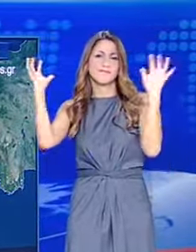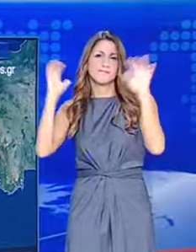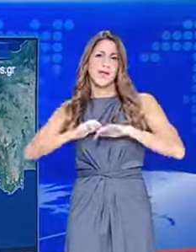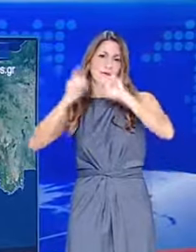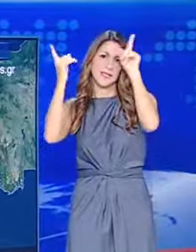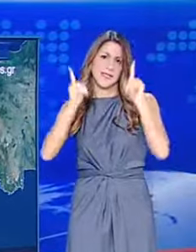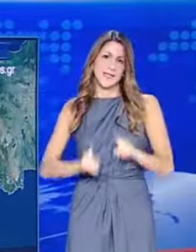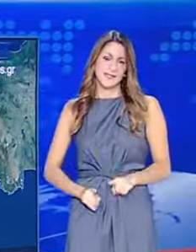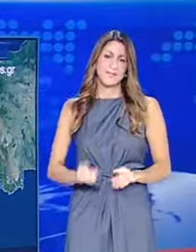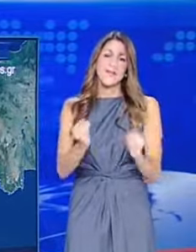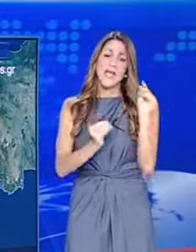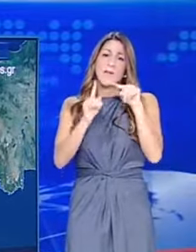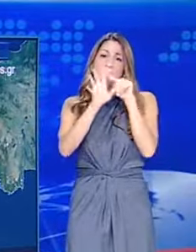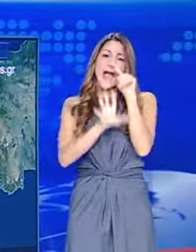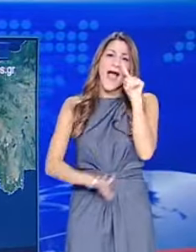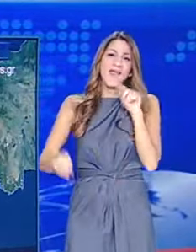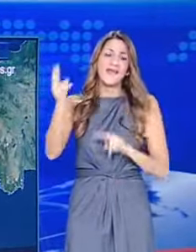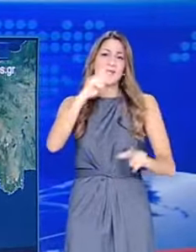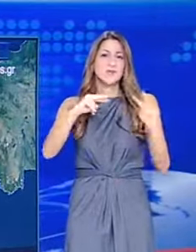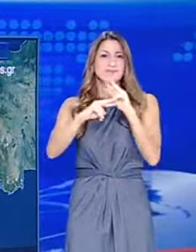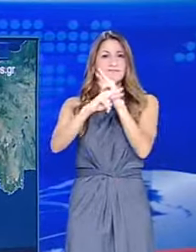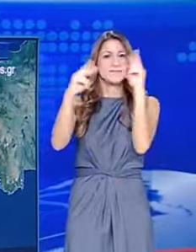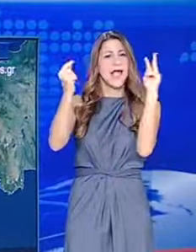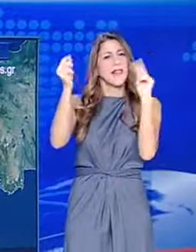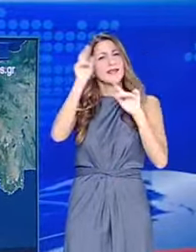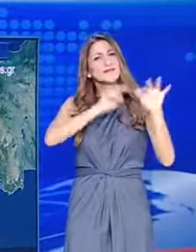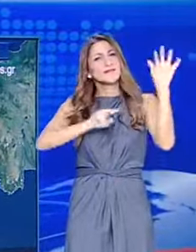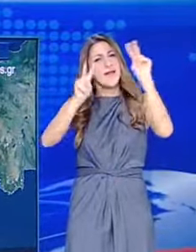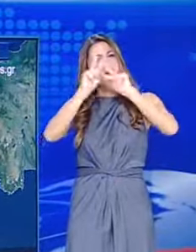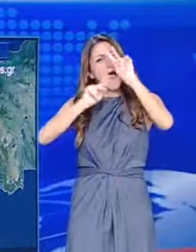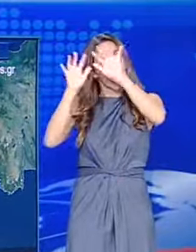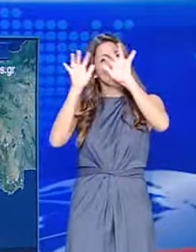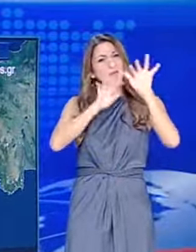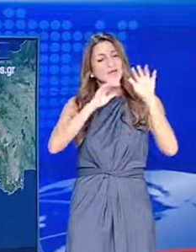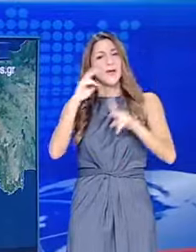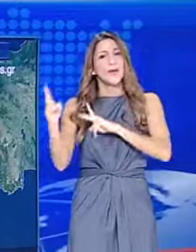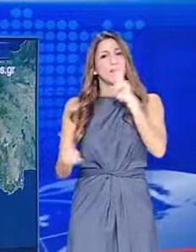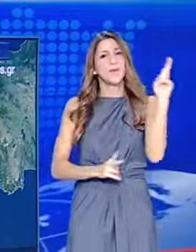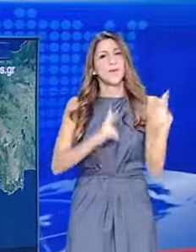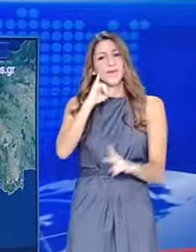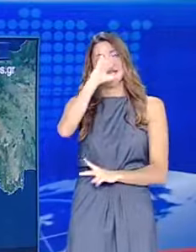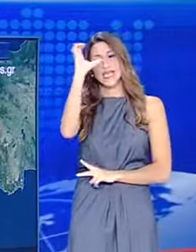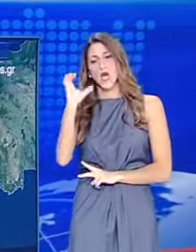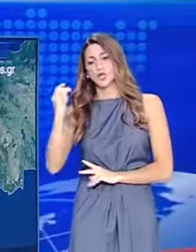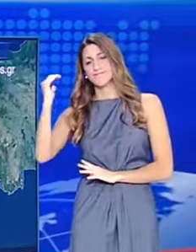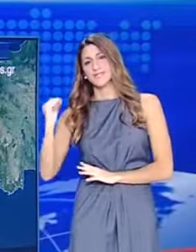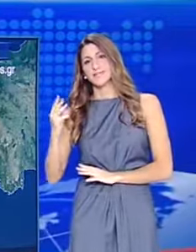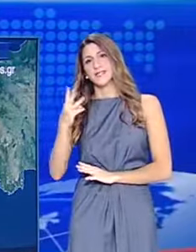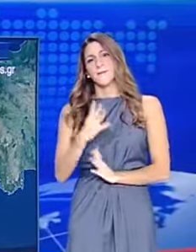στην υπόλοιπη χώρα γενικά έφυ ς καιρός με τοπικές νεφώσεις στα ηπειρωτικά οι άνεμοι θα πνέουν στο ιώνιο νότη οι 5 με 7 μποφόρ και στο